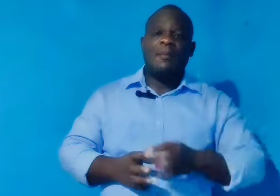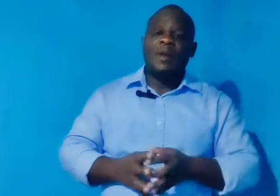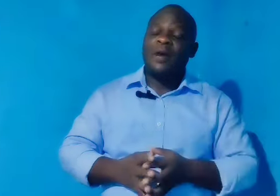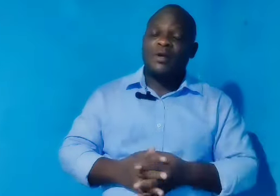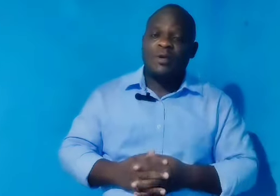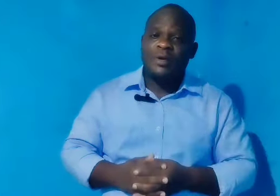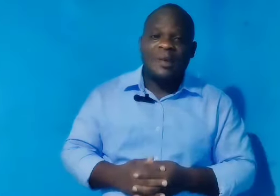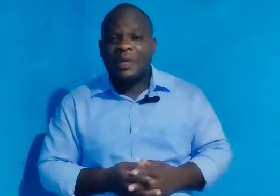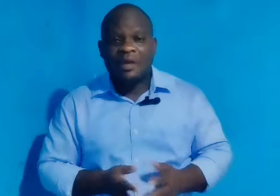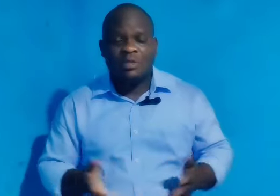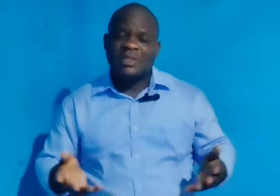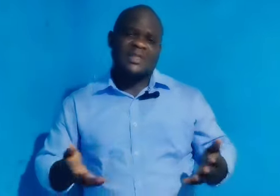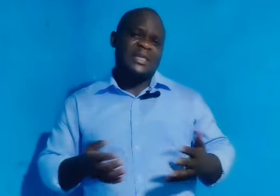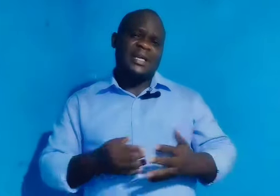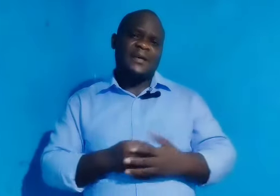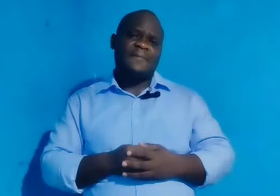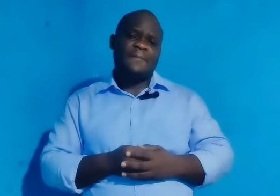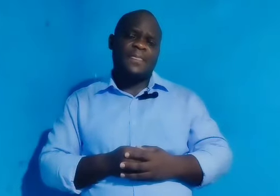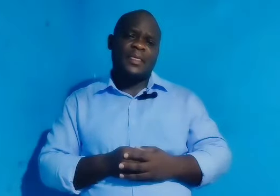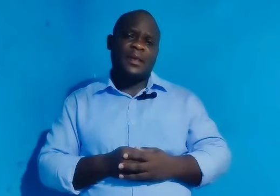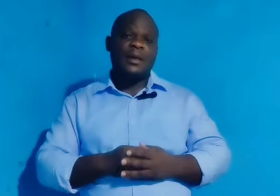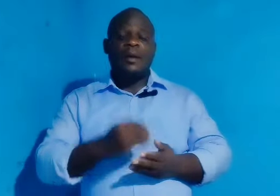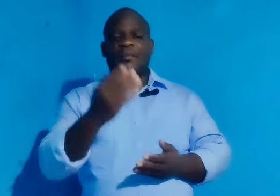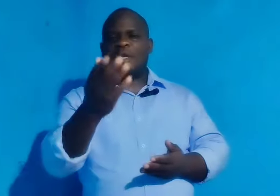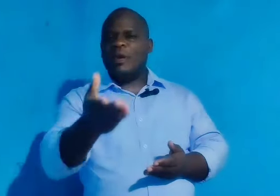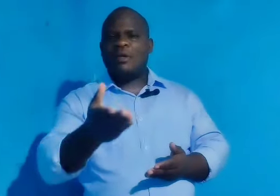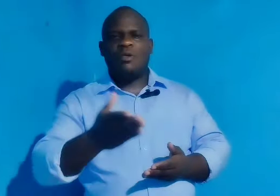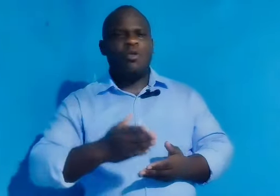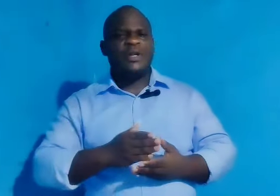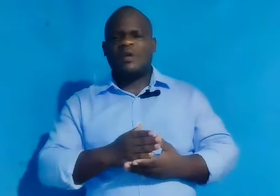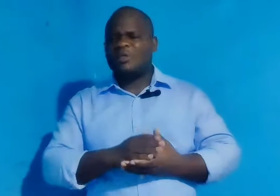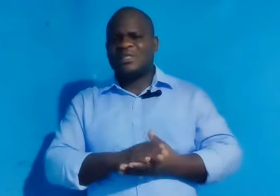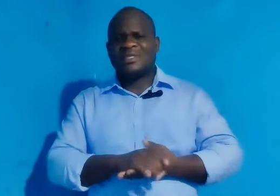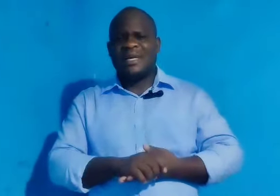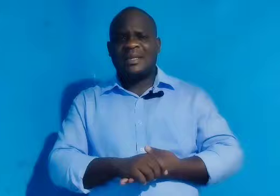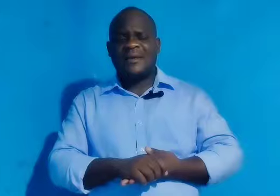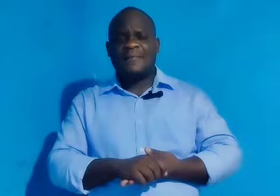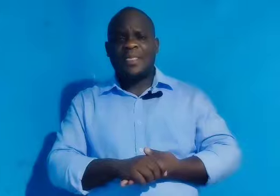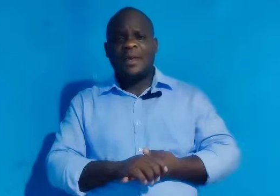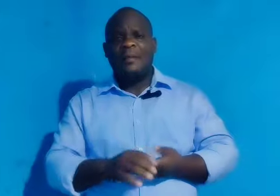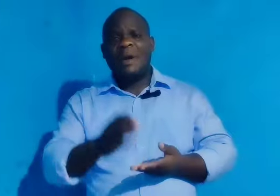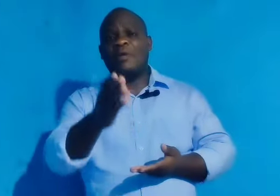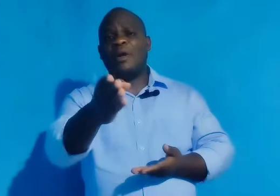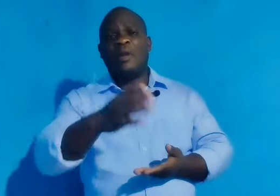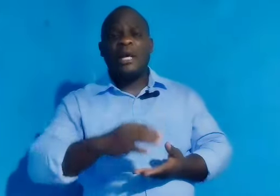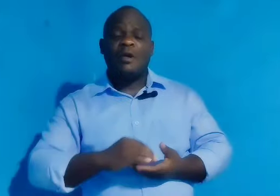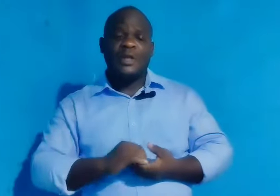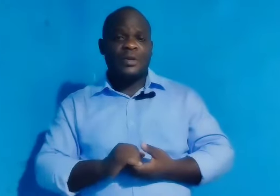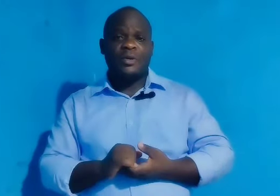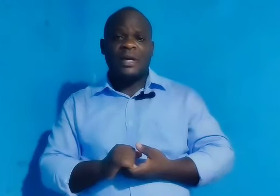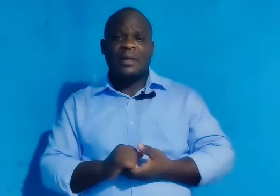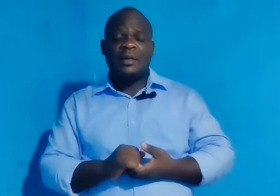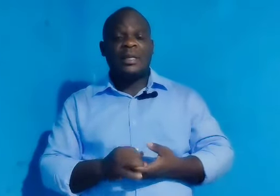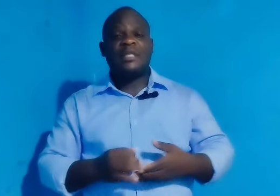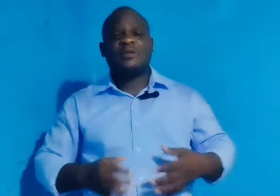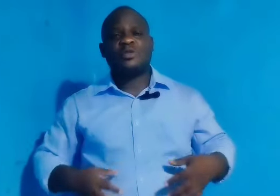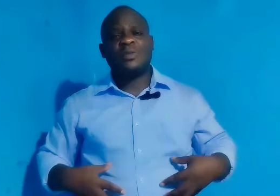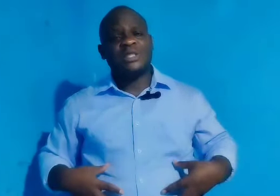Mewako ya mke na kutesa sana Mke wako uwe na kutesa sana Mamu umeolewa kwenye ndoa Lakini watoto wa